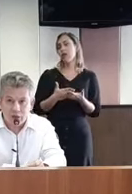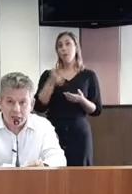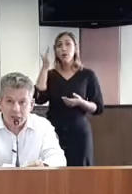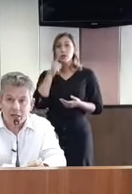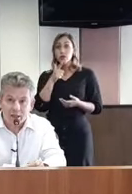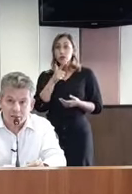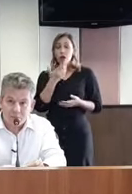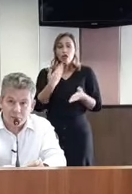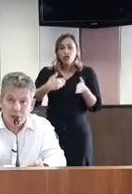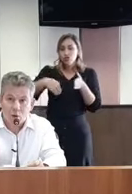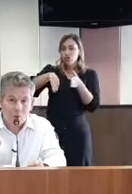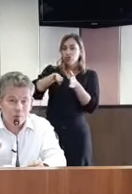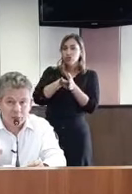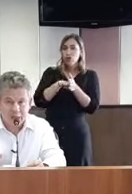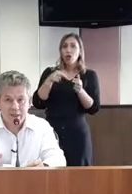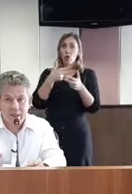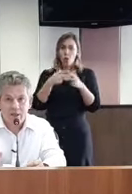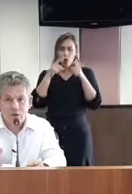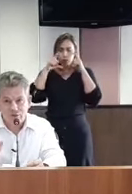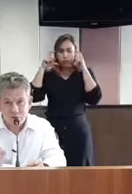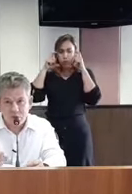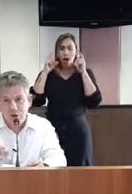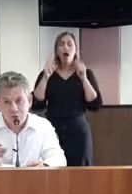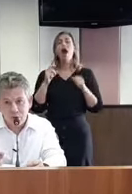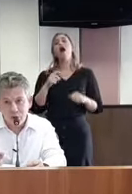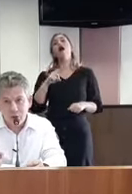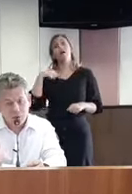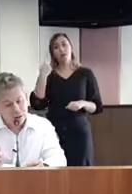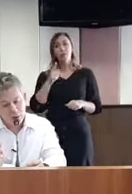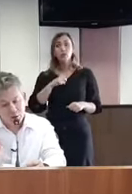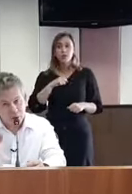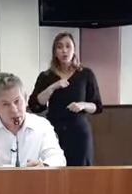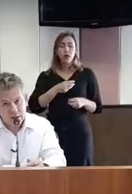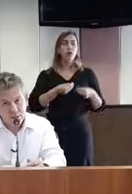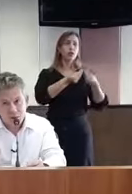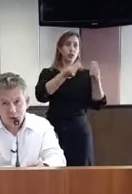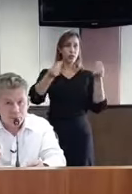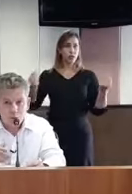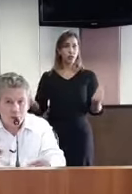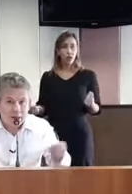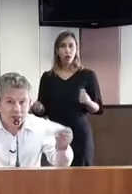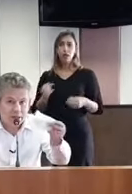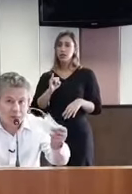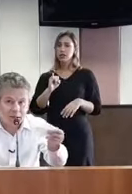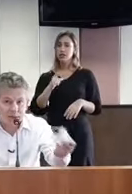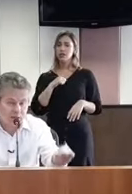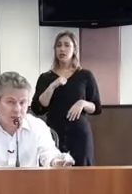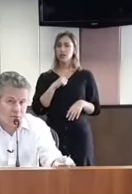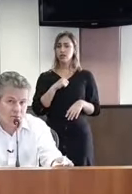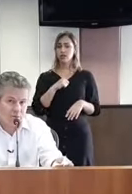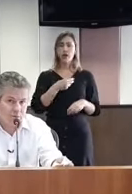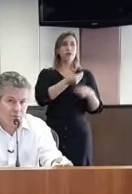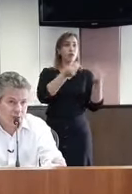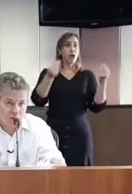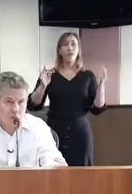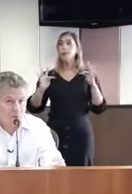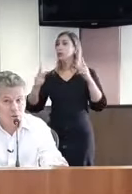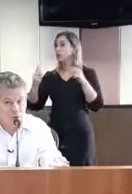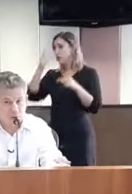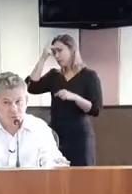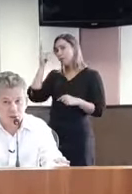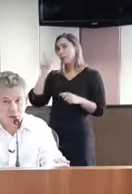conseguindo chegar, receber, comprar, nós vamos distribuir. Se nós pudéssemos, nós dávamos uma máscara para cada cidadão. Mas